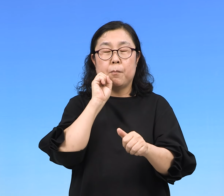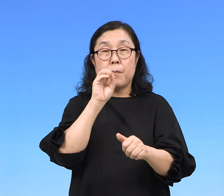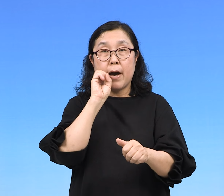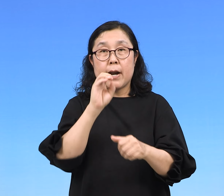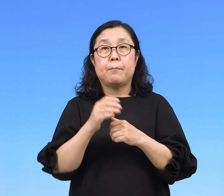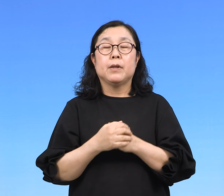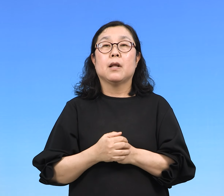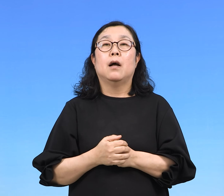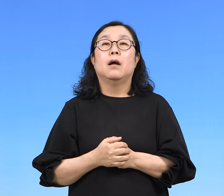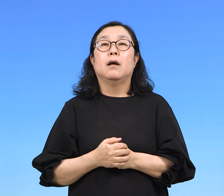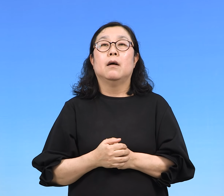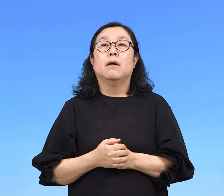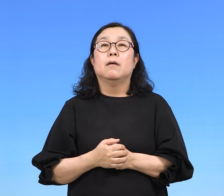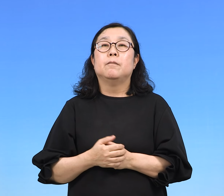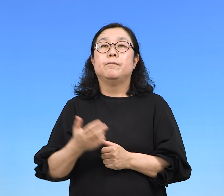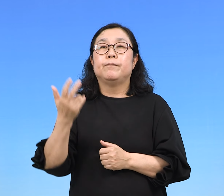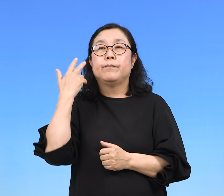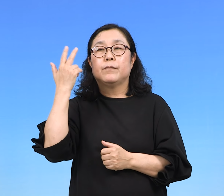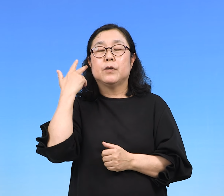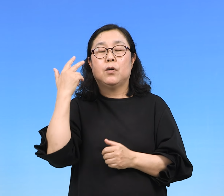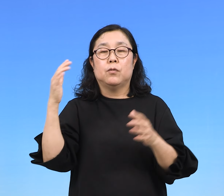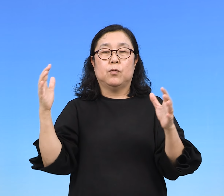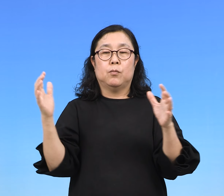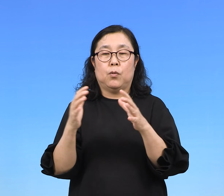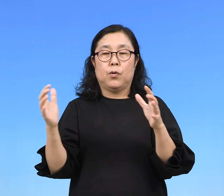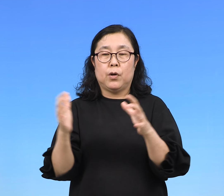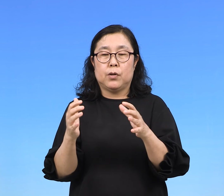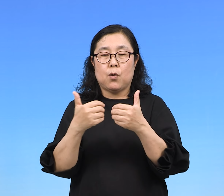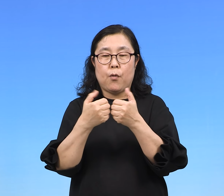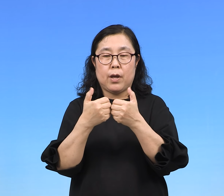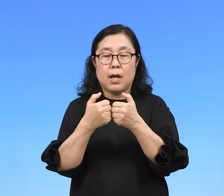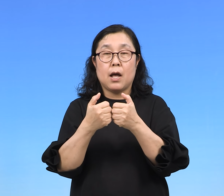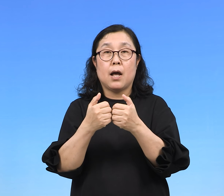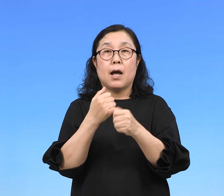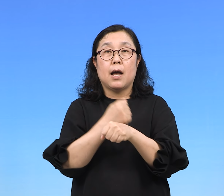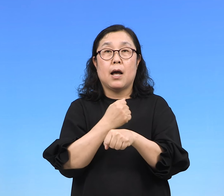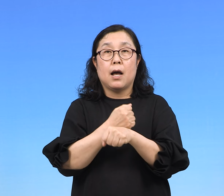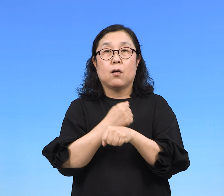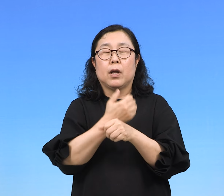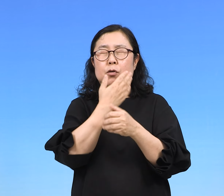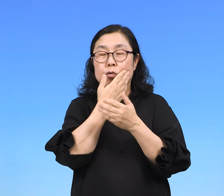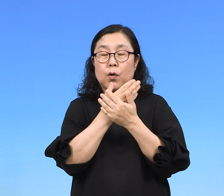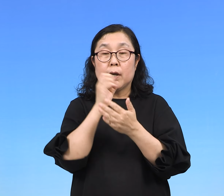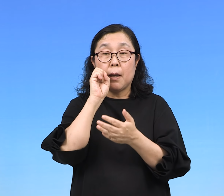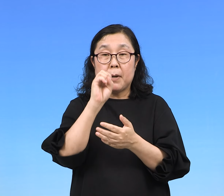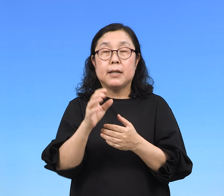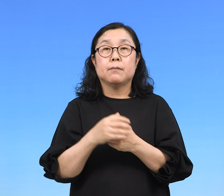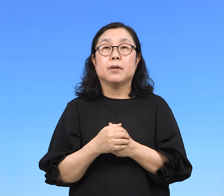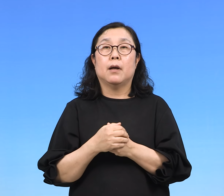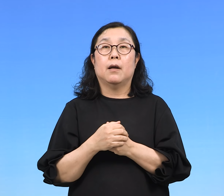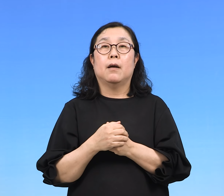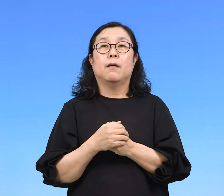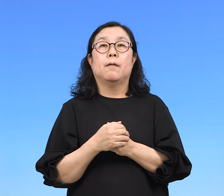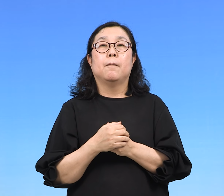말하는데요, 지난주에도 전체 모여 회의하다가 이런 이야기를 하고는 중요한 한마디를